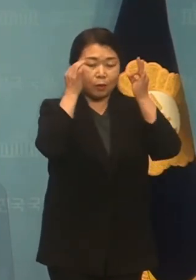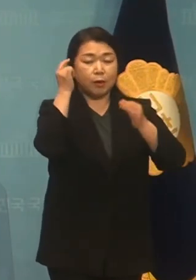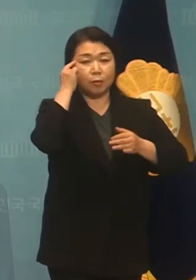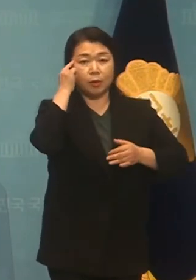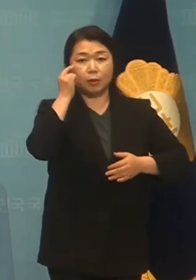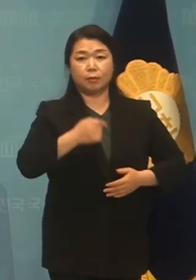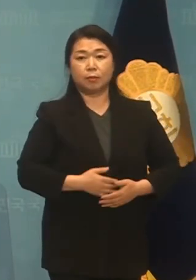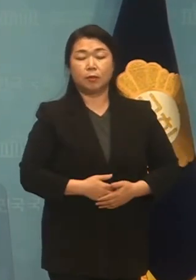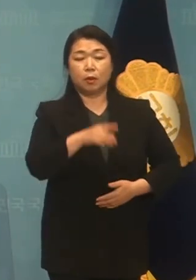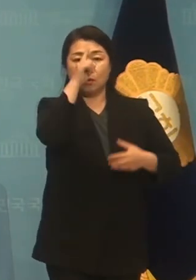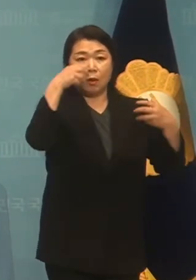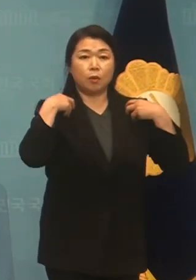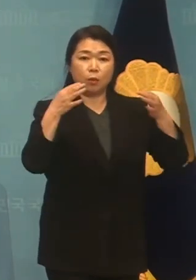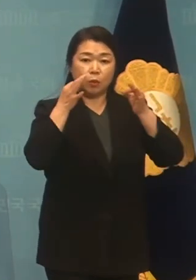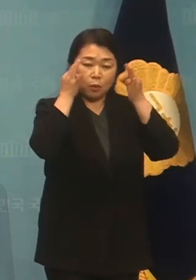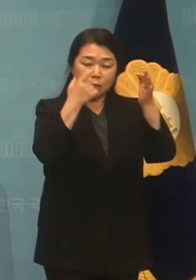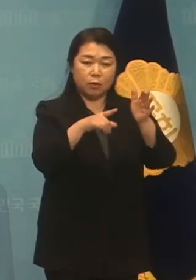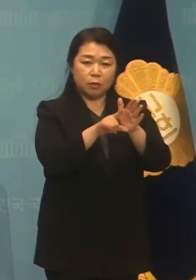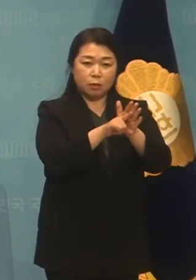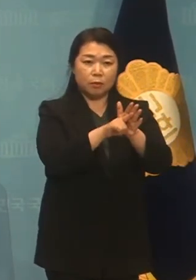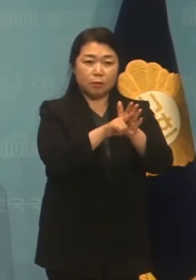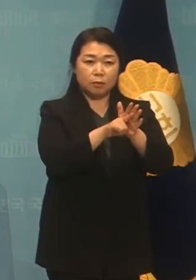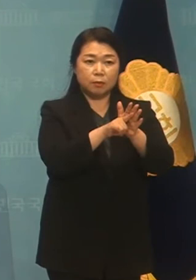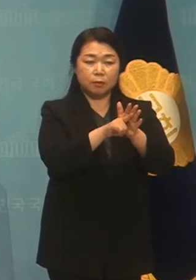있습니다. 정부의 노력을 위해서